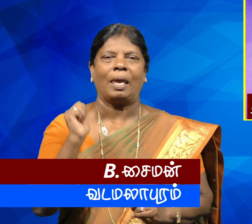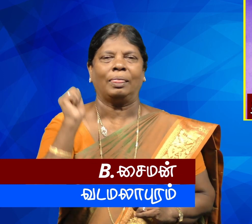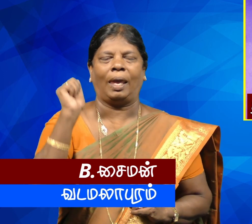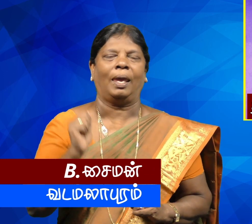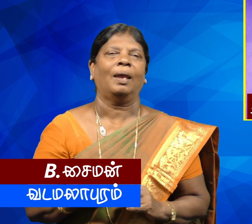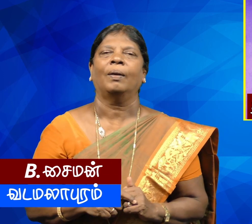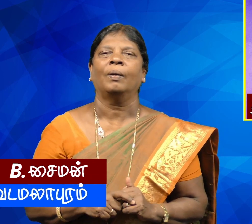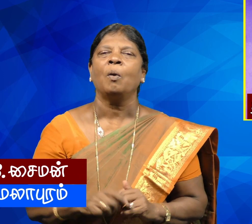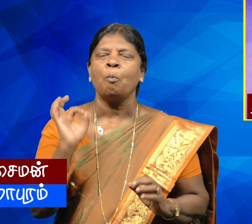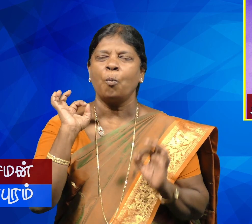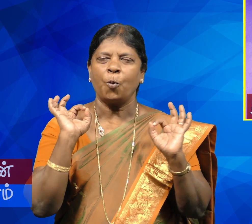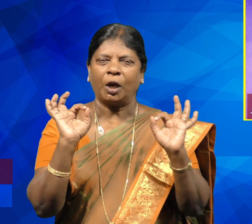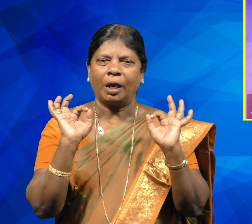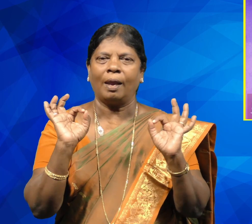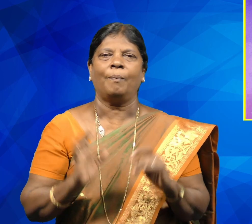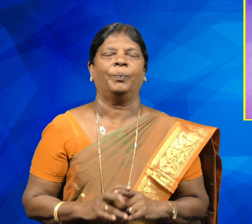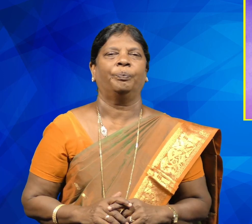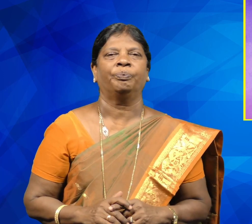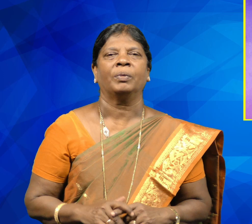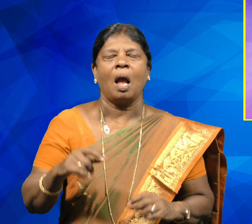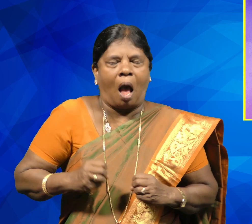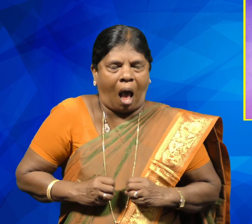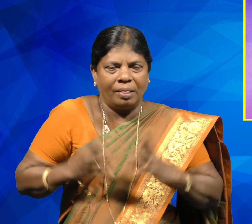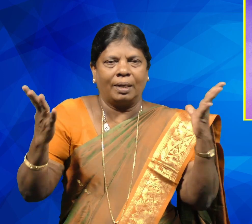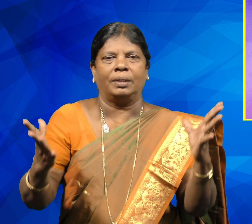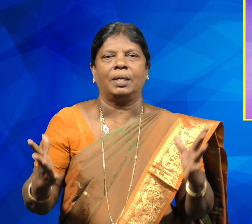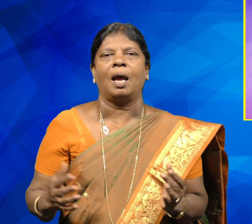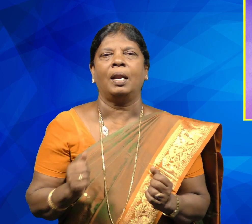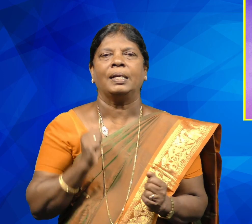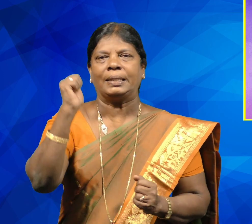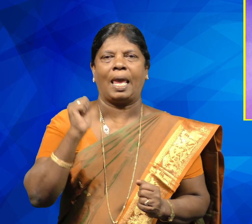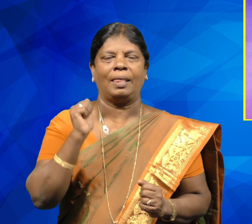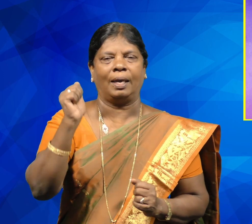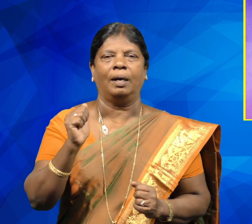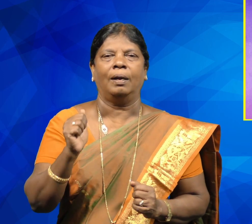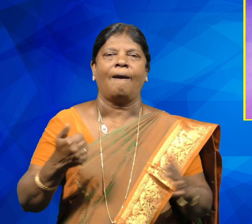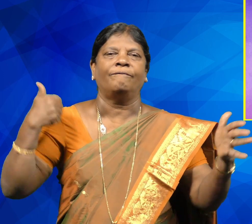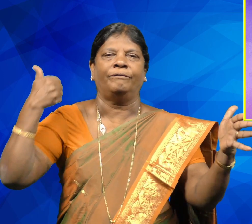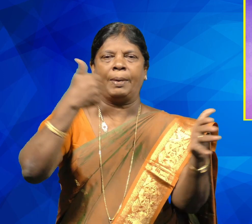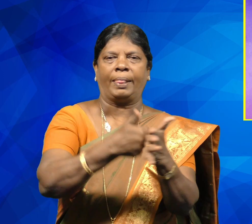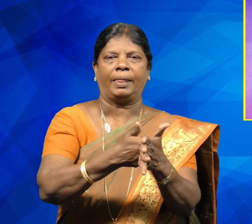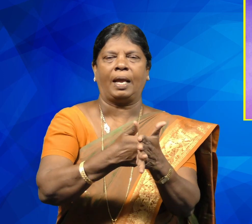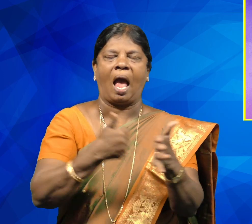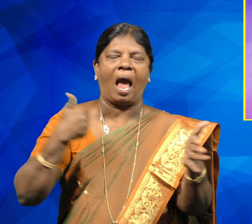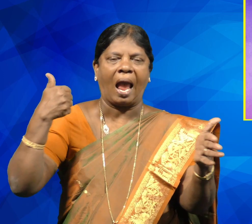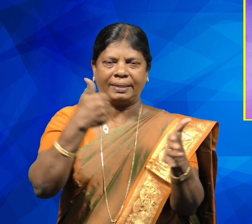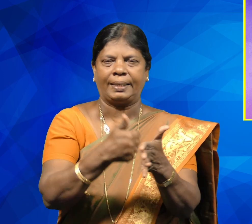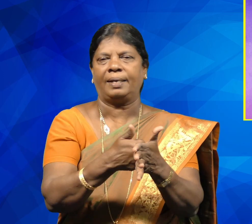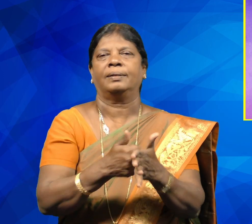கொடுக்கிற செய்திகளிலே முக்கியமாக அதிர்ச்சி கொடுக்கும் செய்திகள்